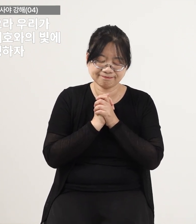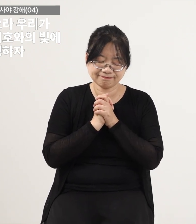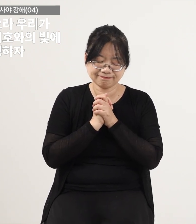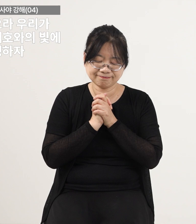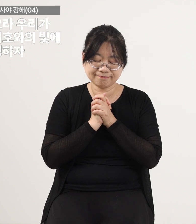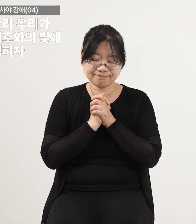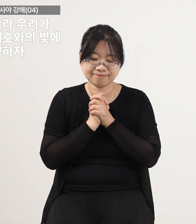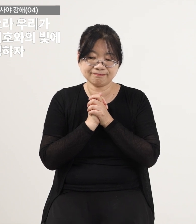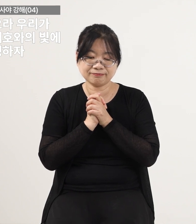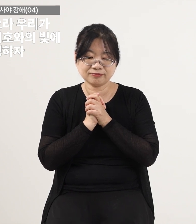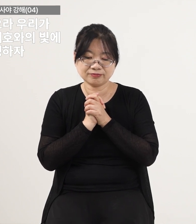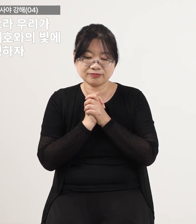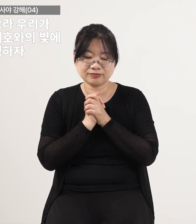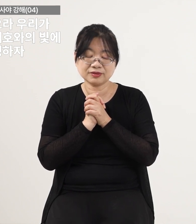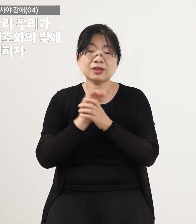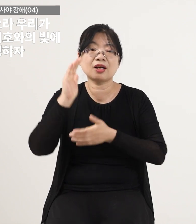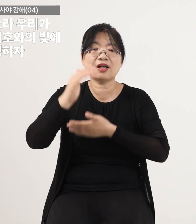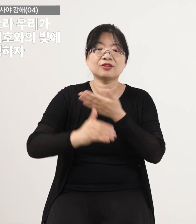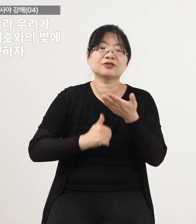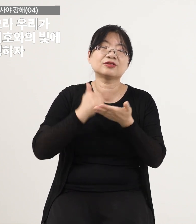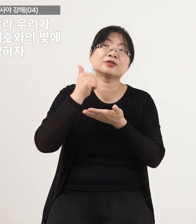기도합니다.